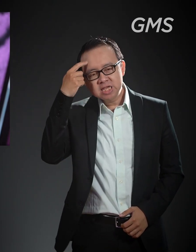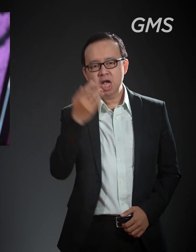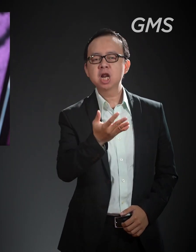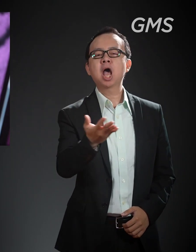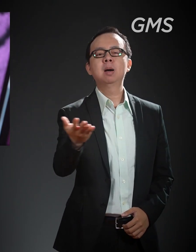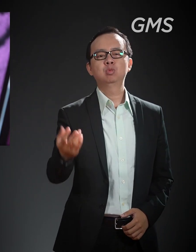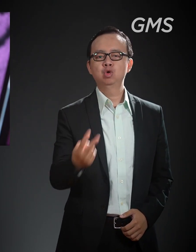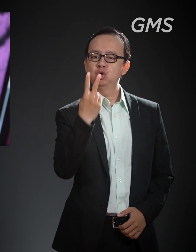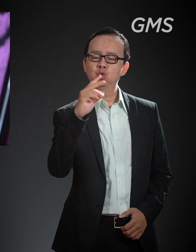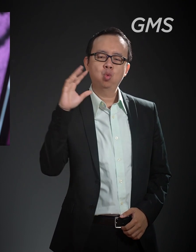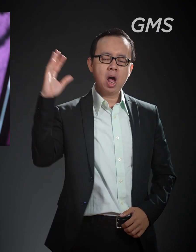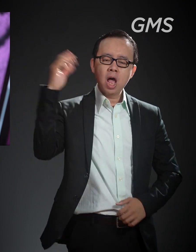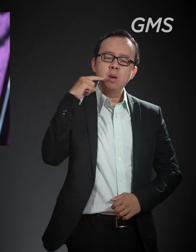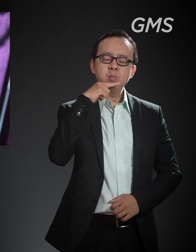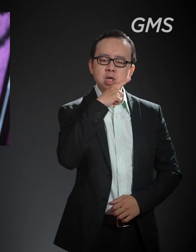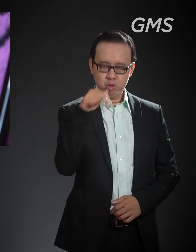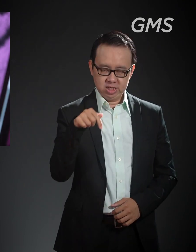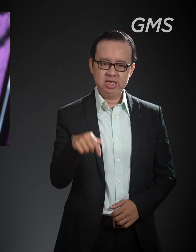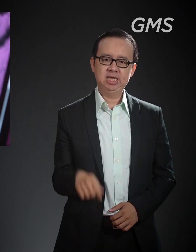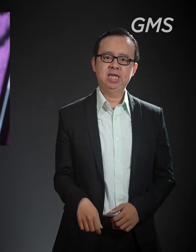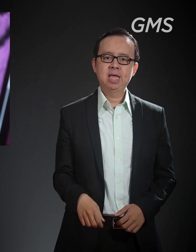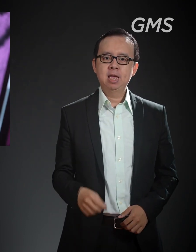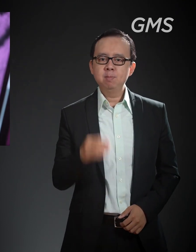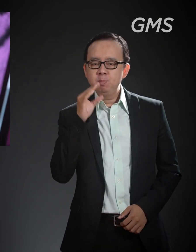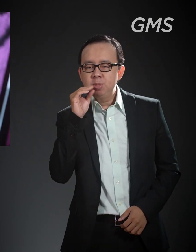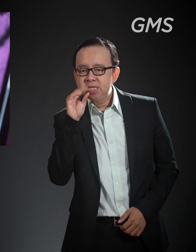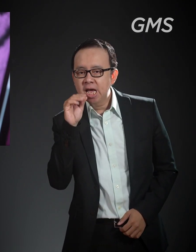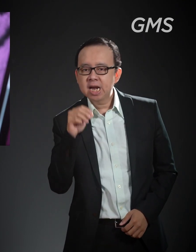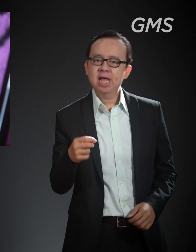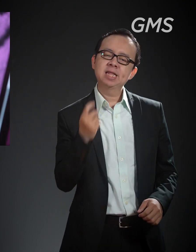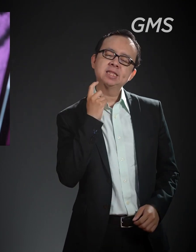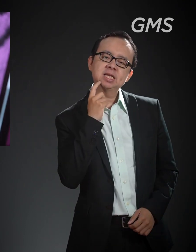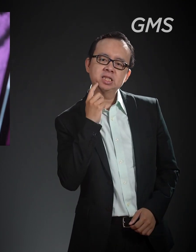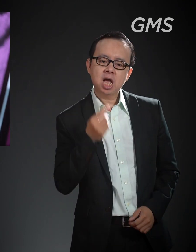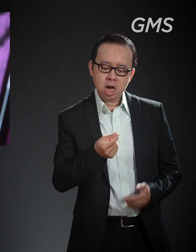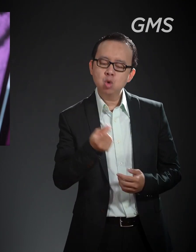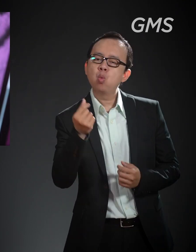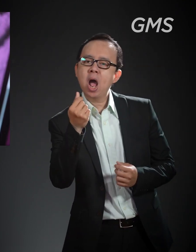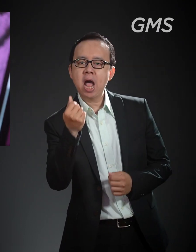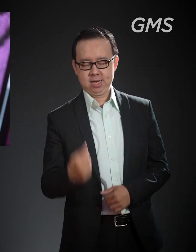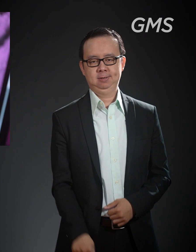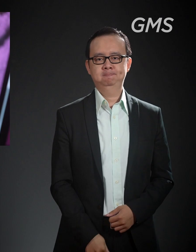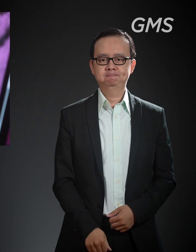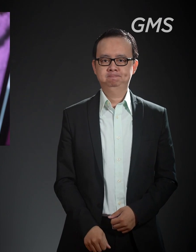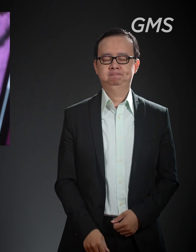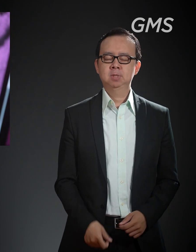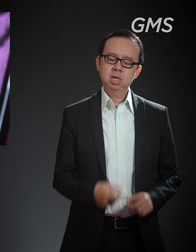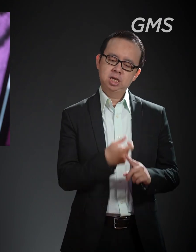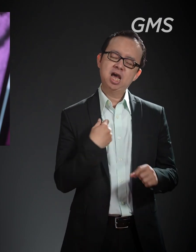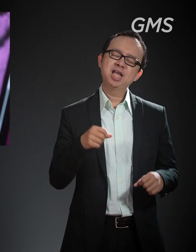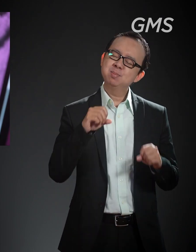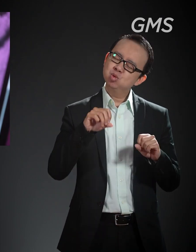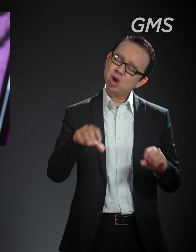online kita untuk berbicara tentang kehidupan keuangan. Dari kemurahan hati